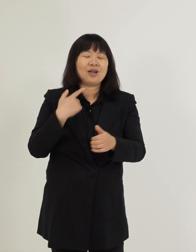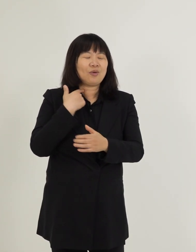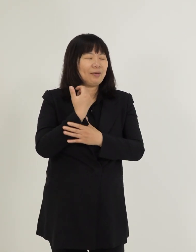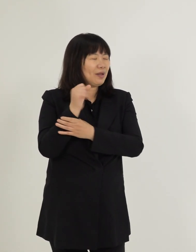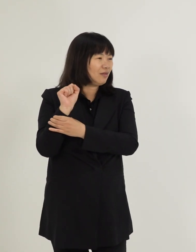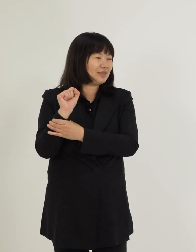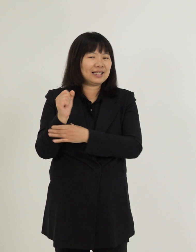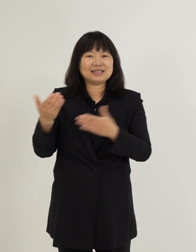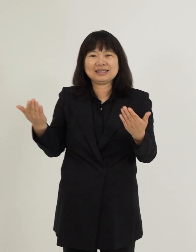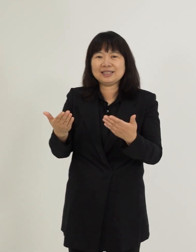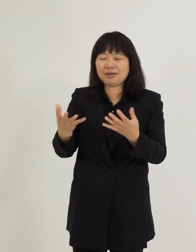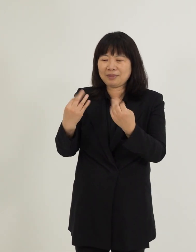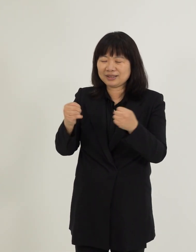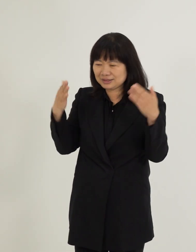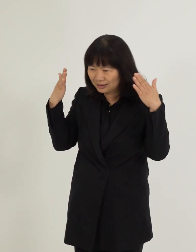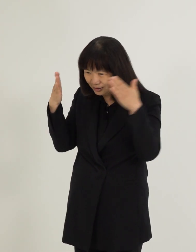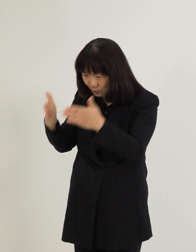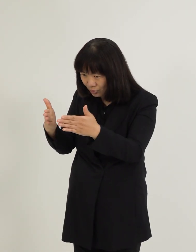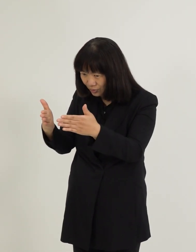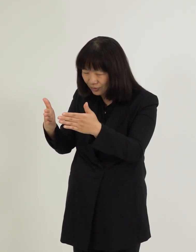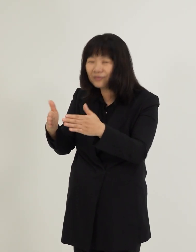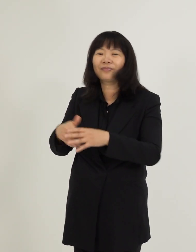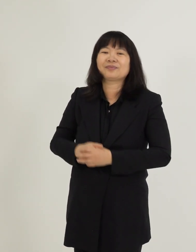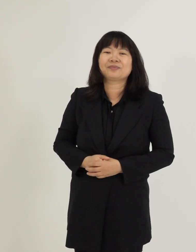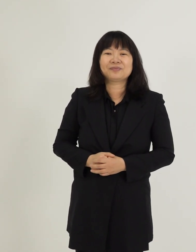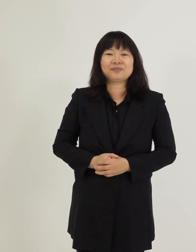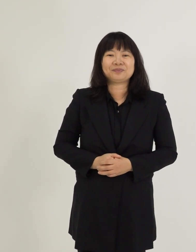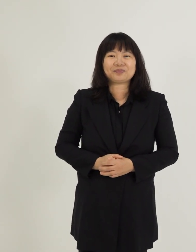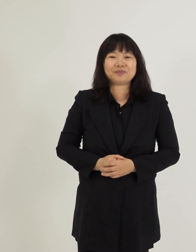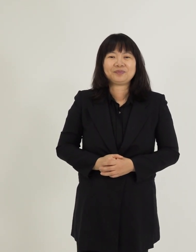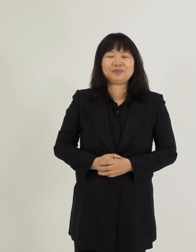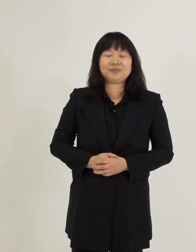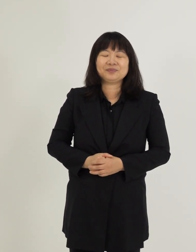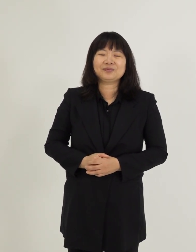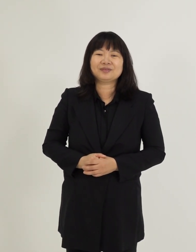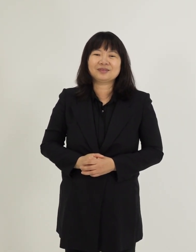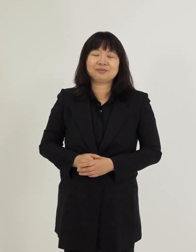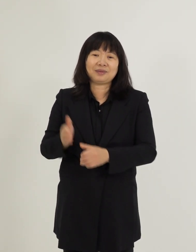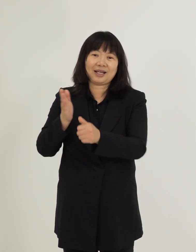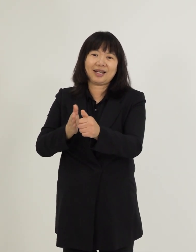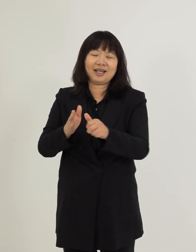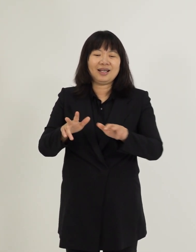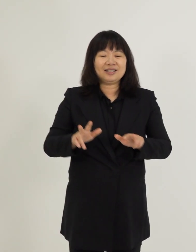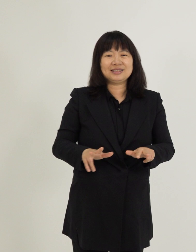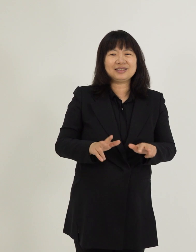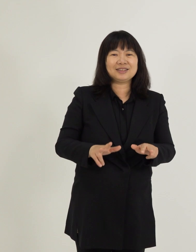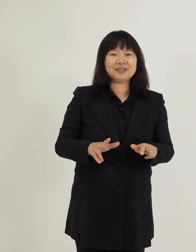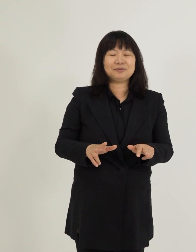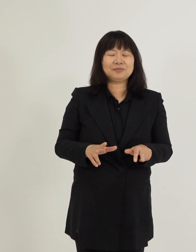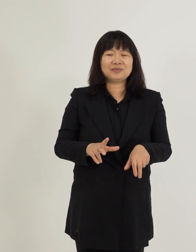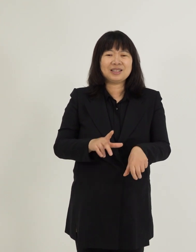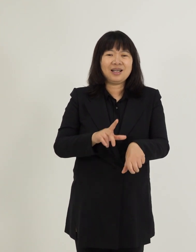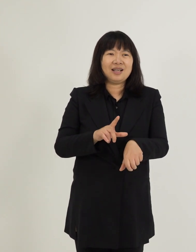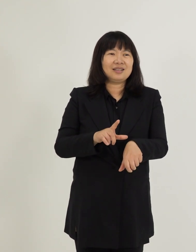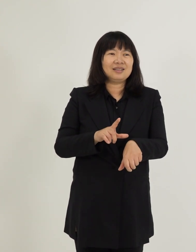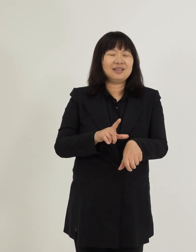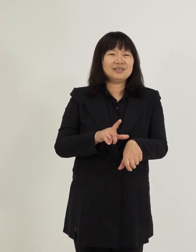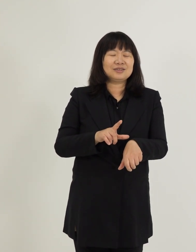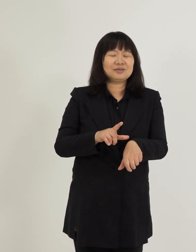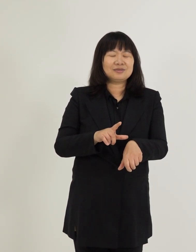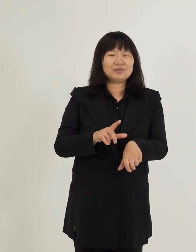놀라셨나요? 예. 자꾸 지금 시차가 안 바뀌어가지고 설교하면서도 자꾸 졸음이